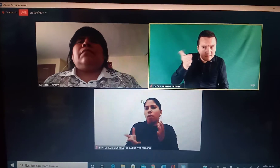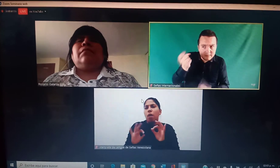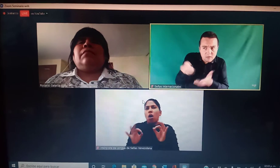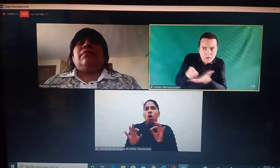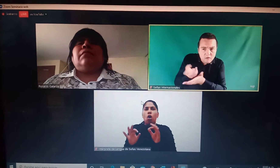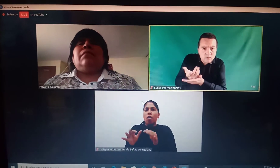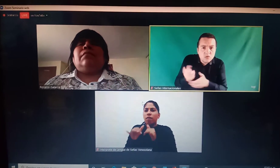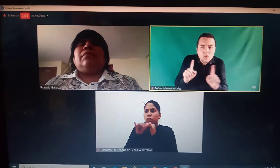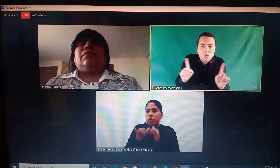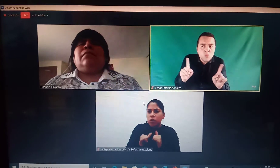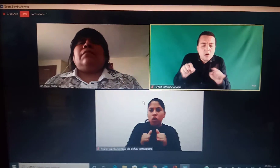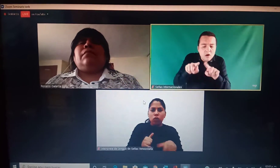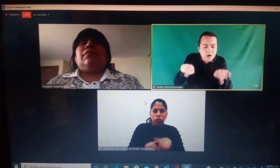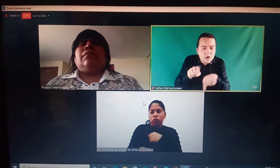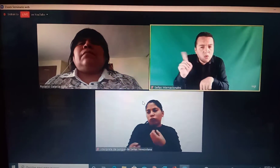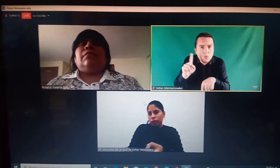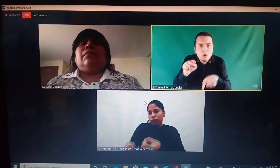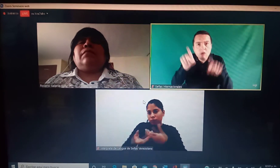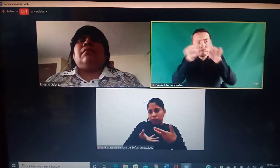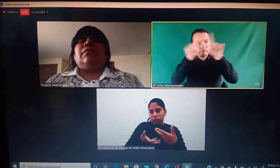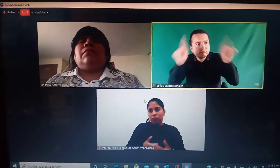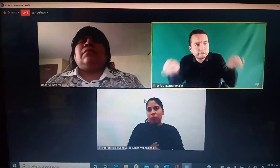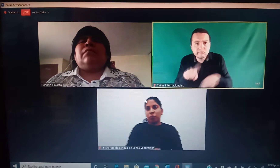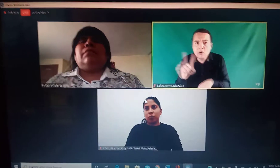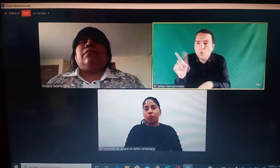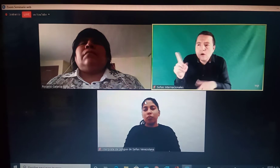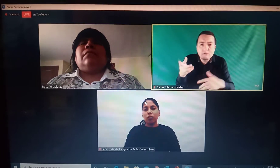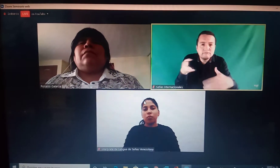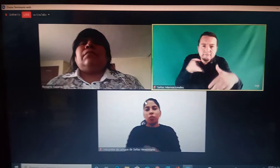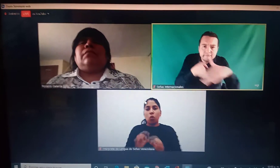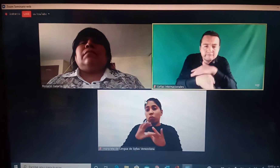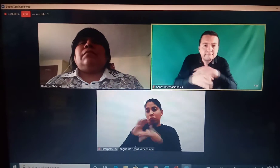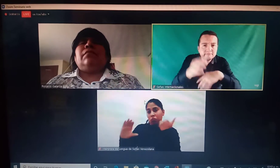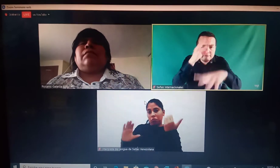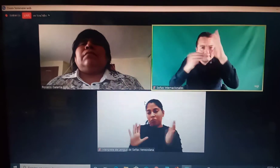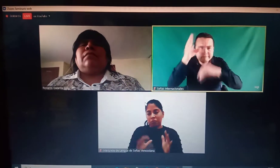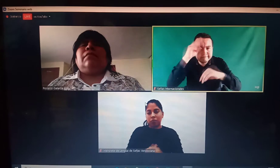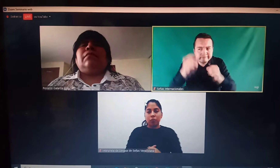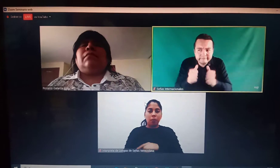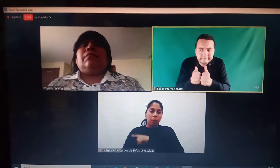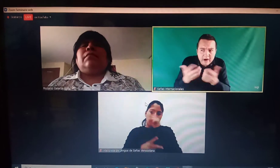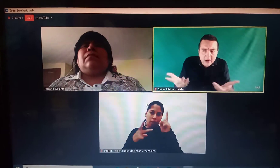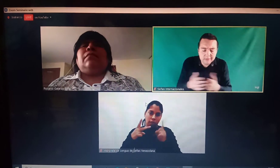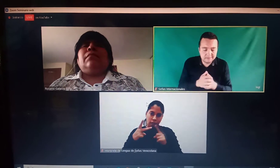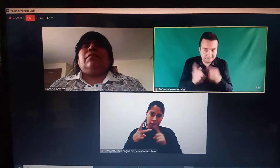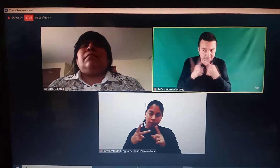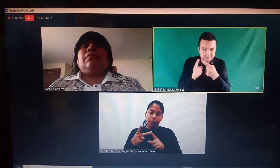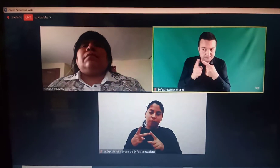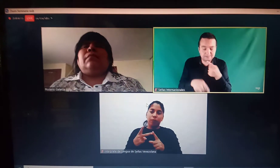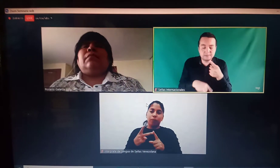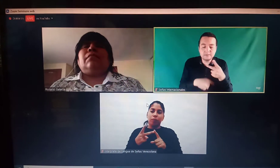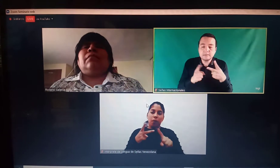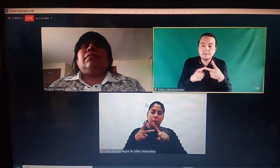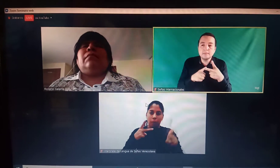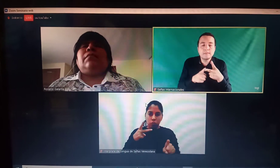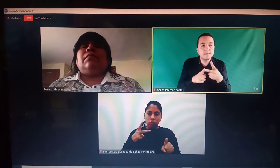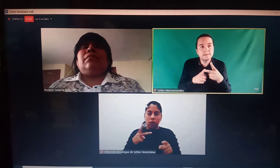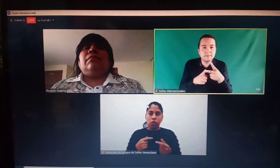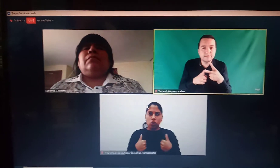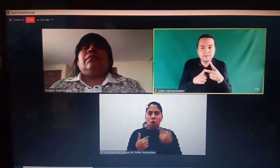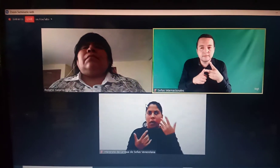facilitar. Y otra también, este, qué tan, bueno, creo que hay